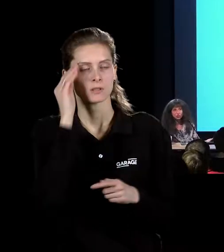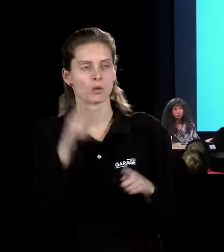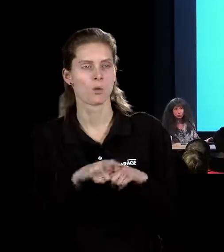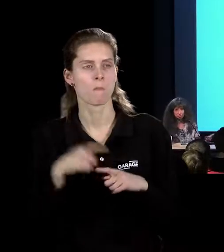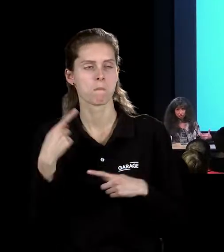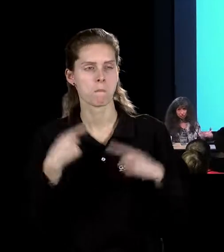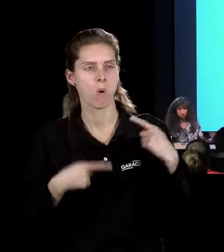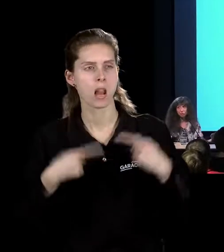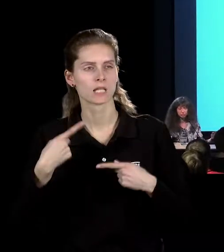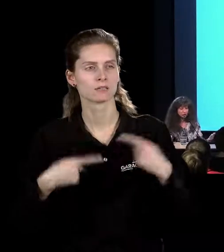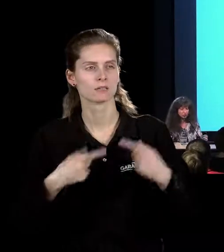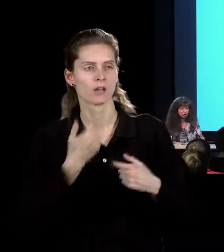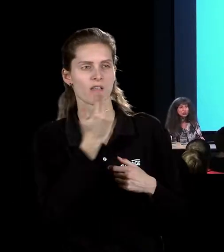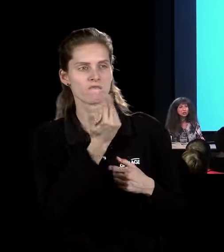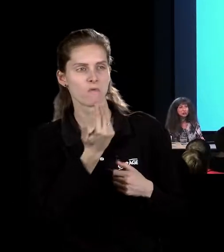экстремальным,